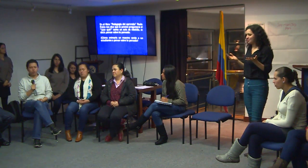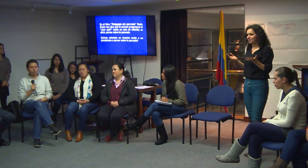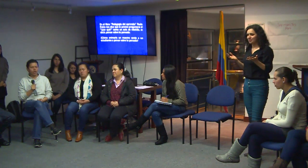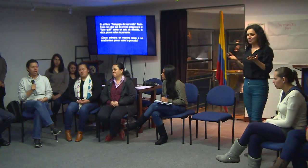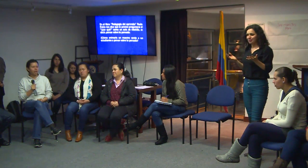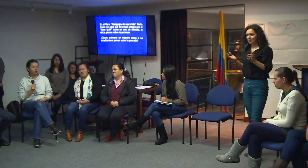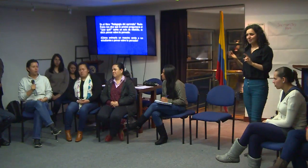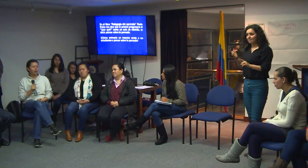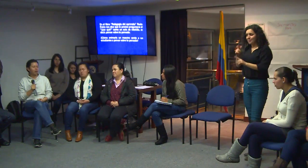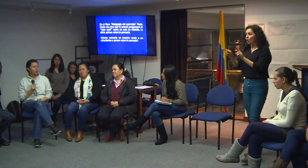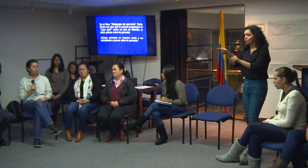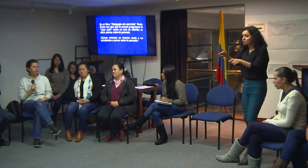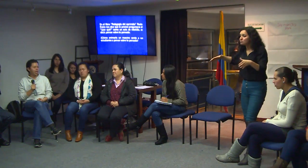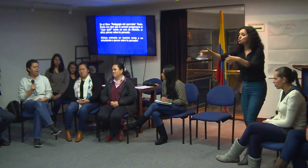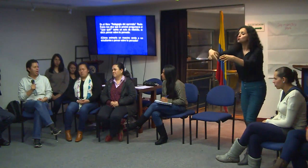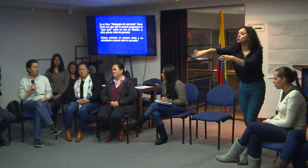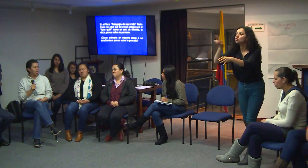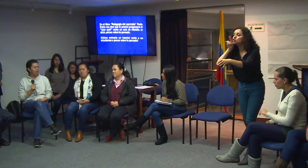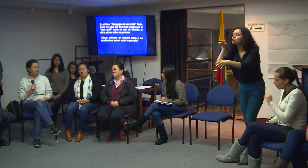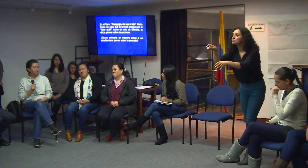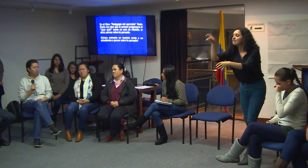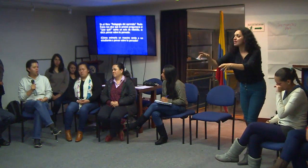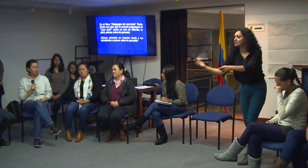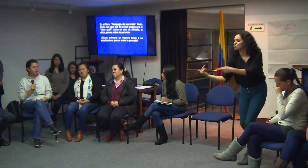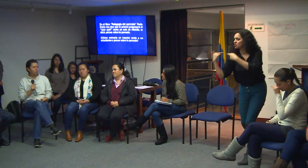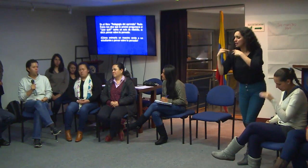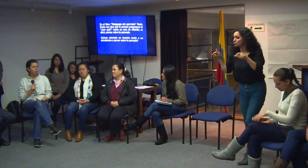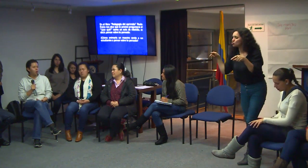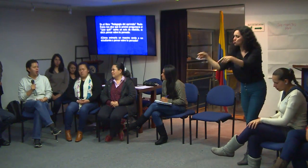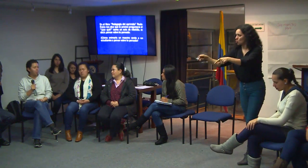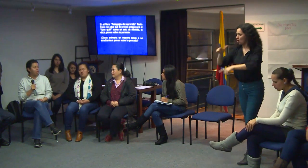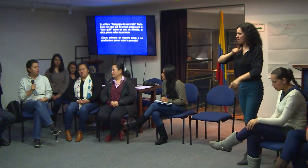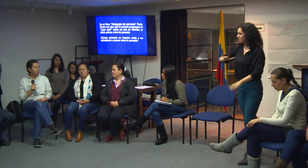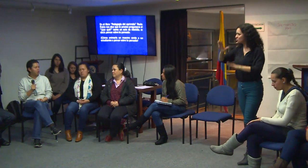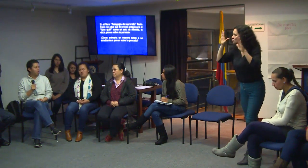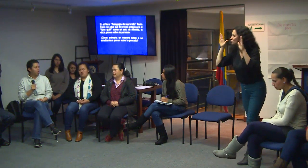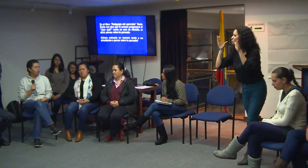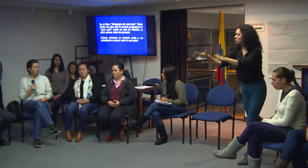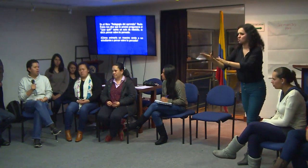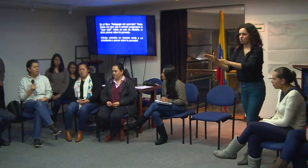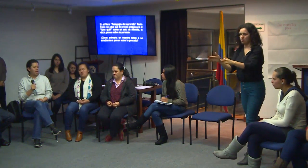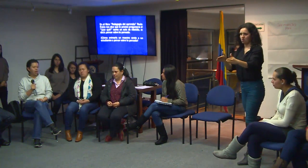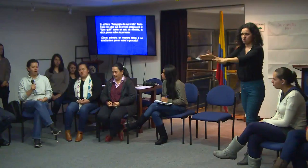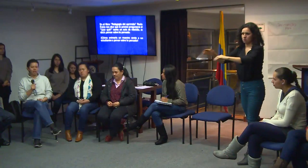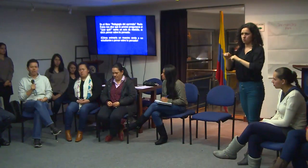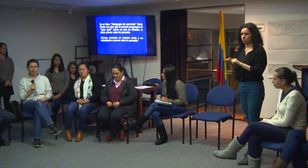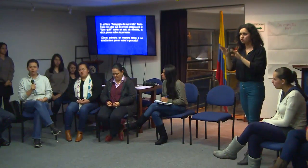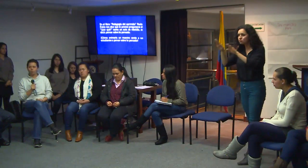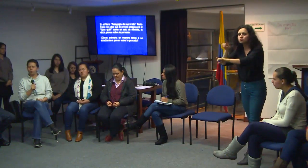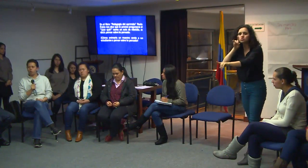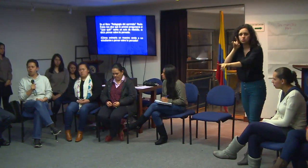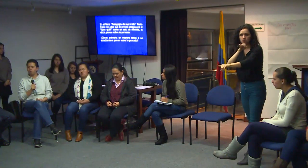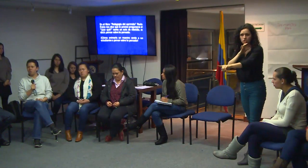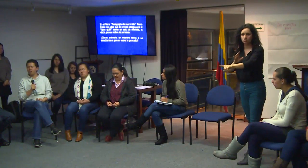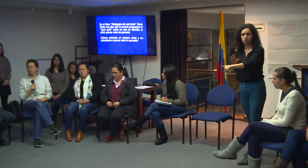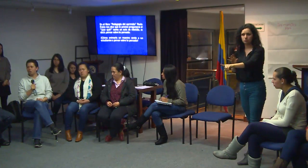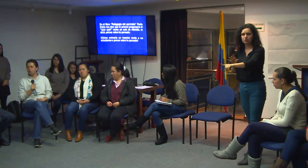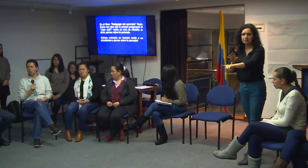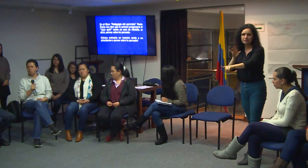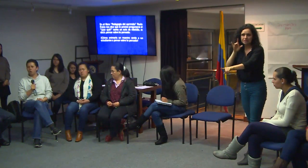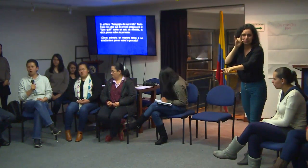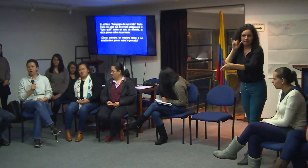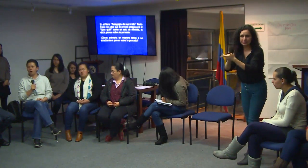Pero ellos tienen que tomar la vocería y el liderazgo de su propio camino. Y creo que hasta cierto punto ahí hemos